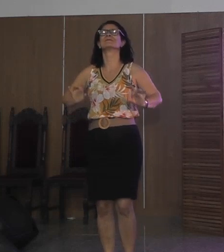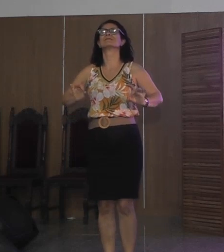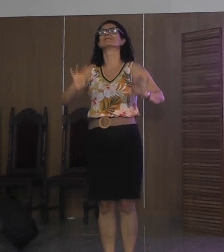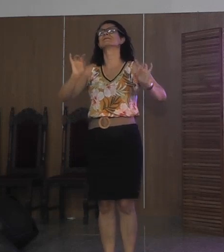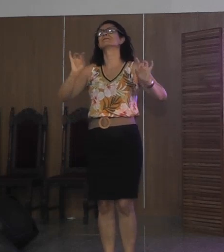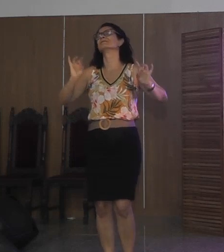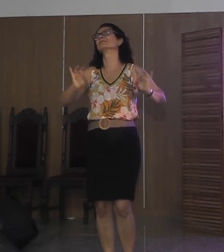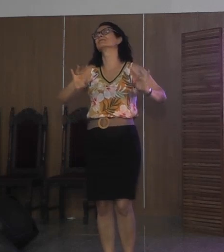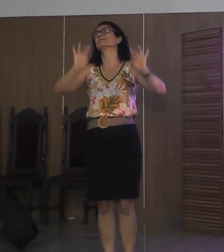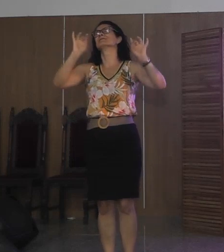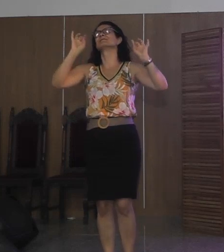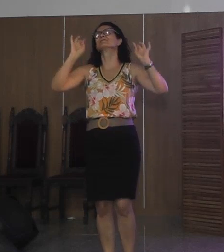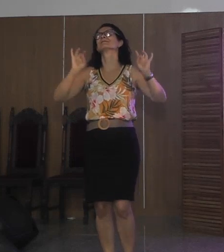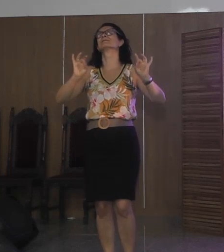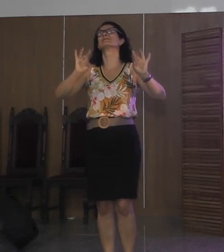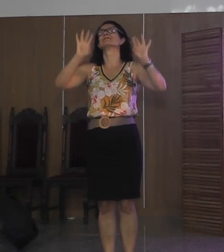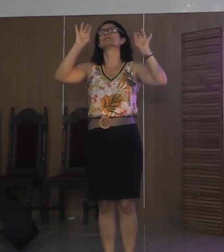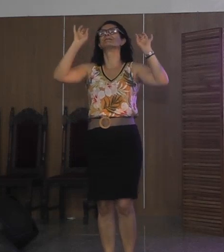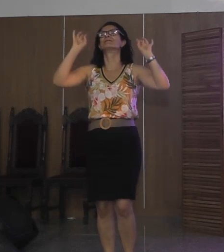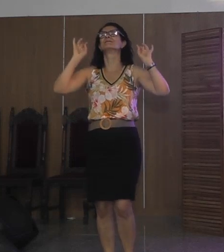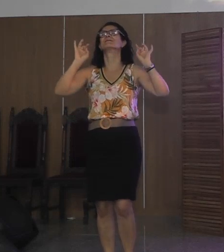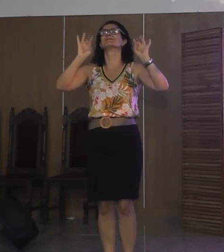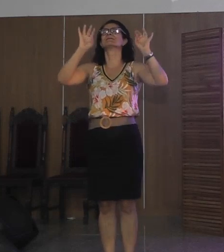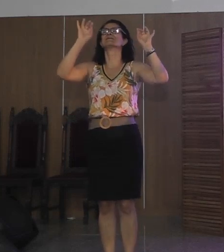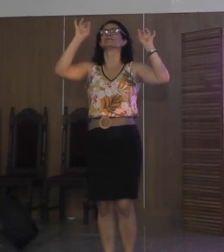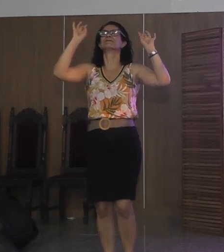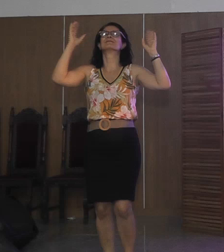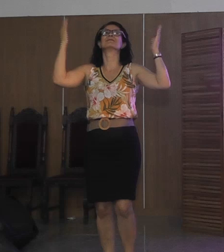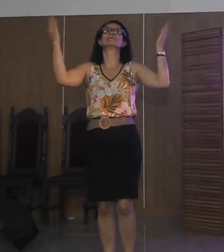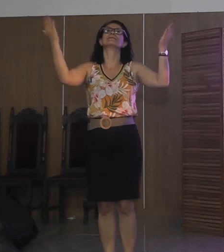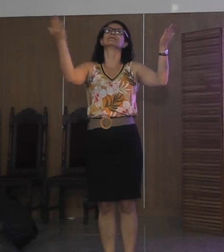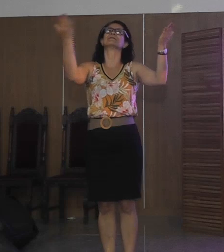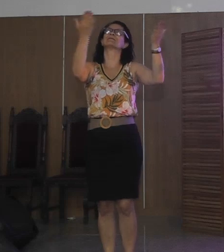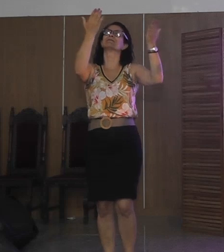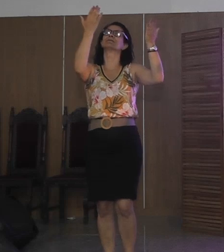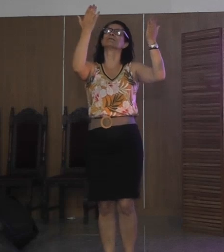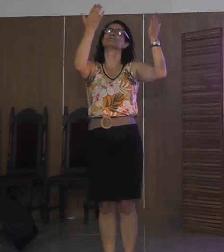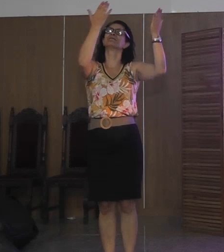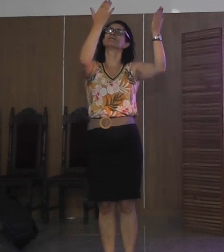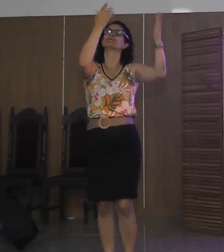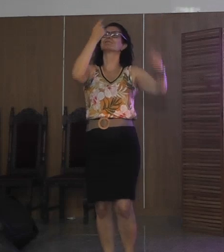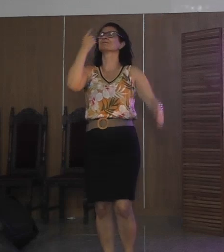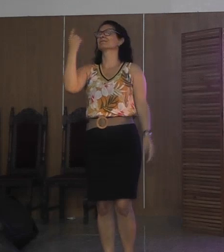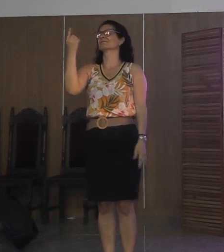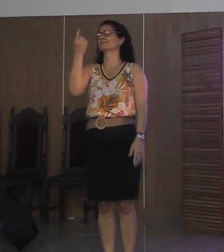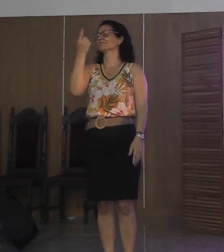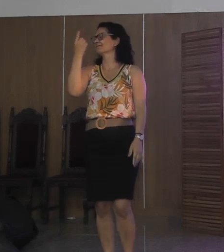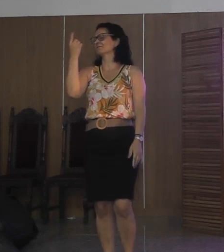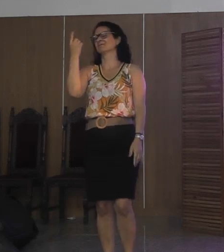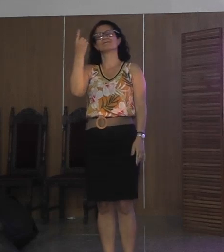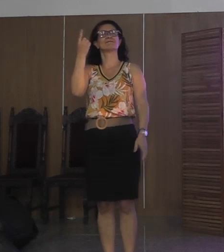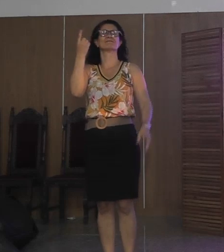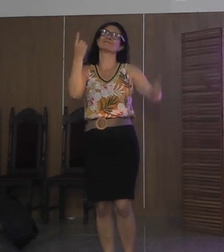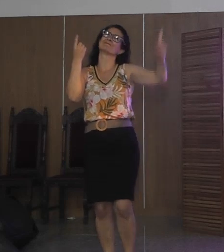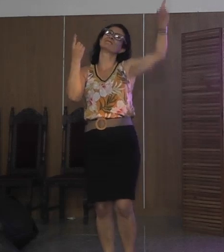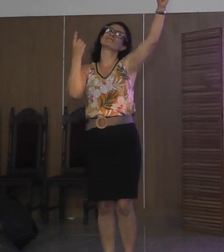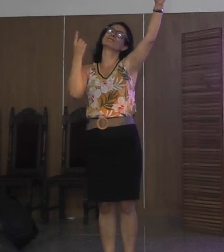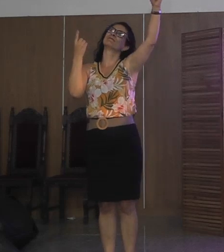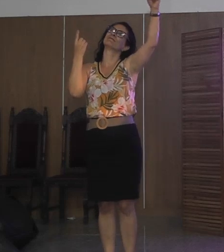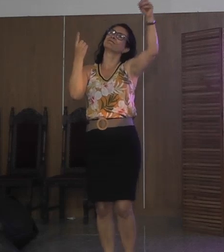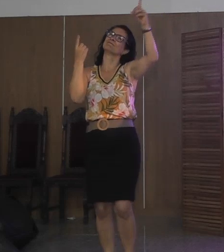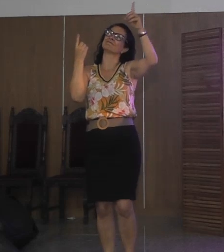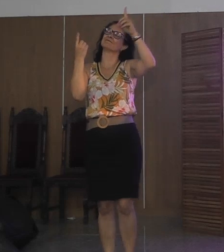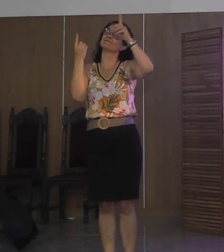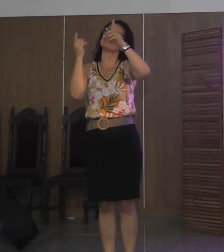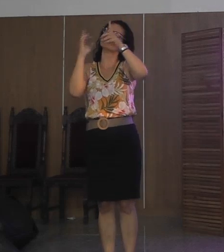preciosos não sei. Não vejo razão. Não vejo razão na